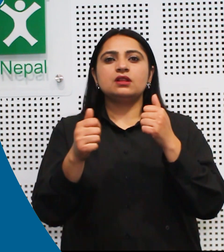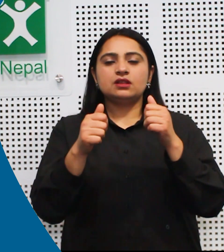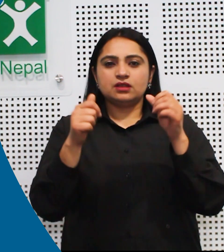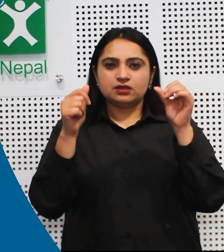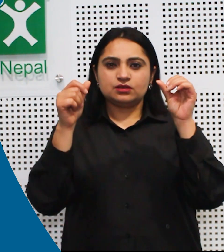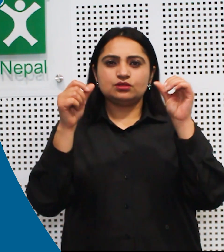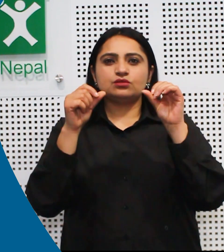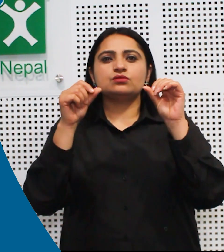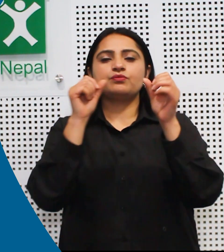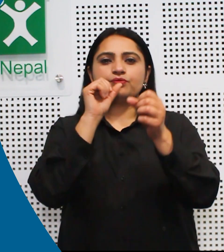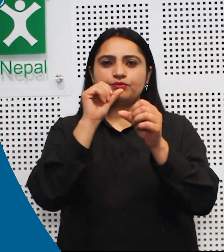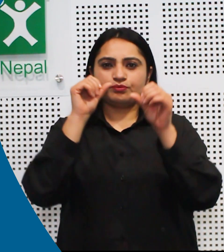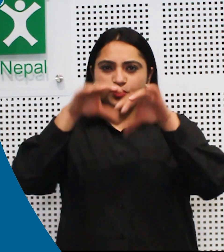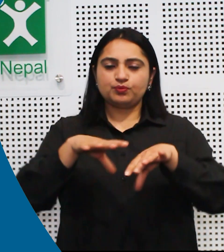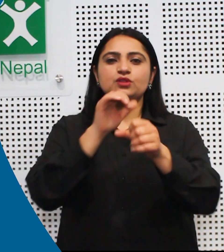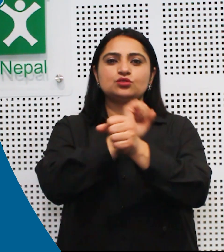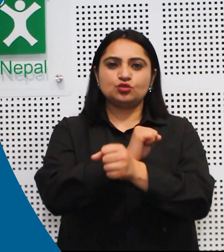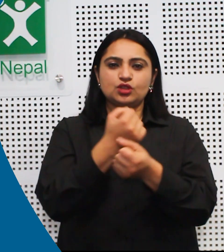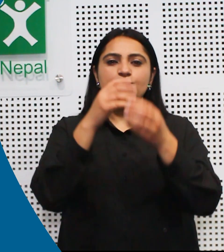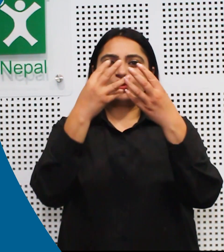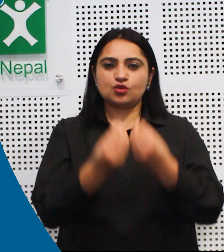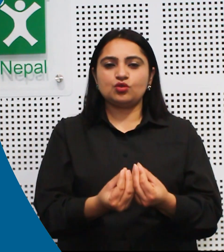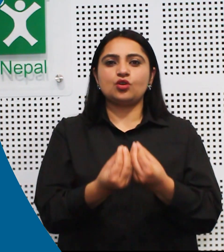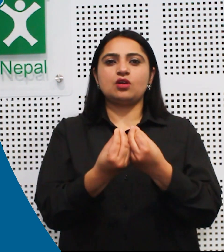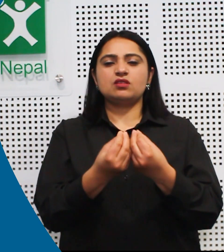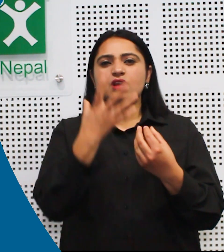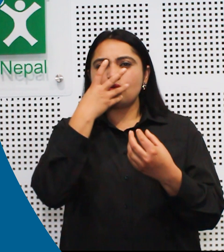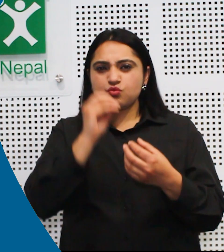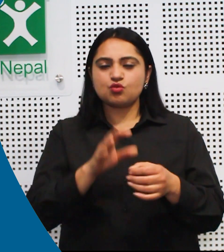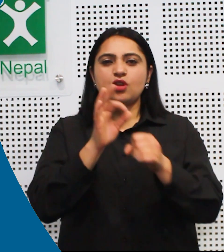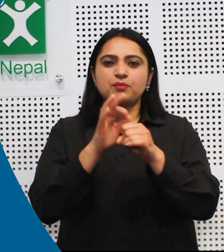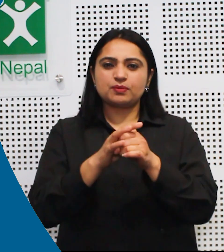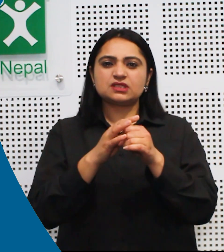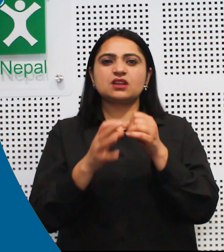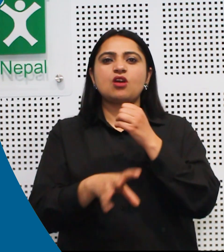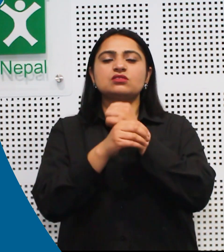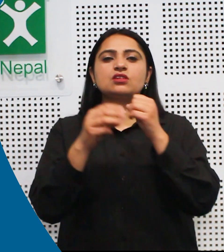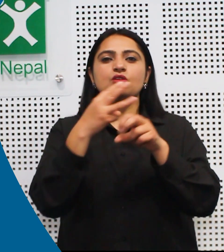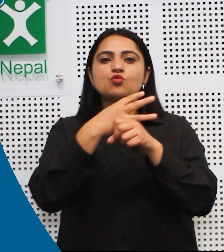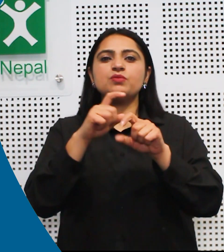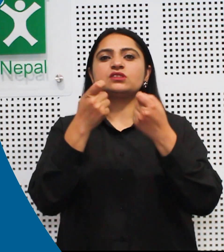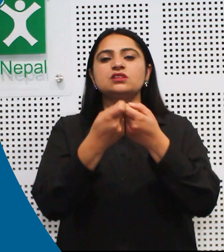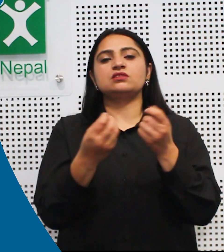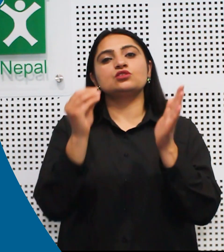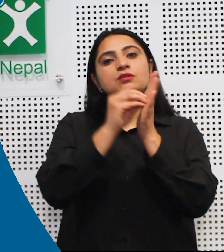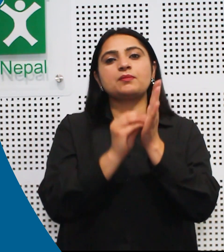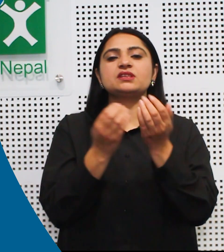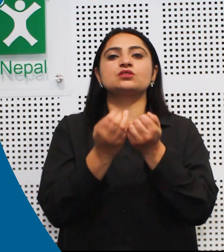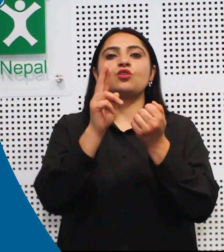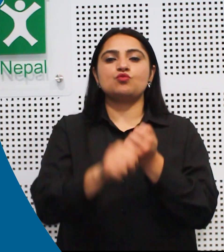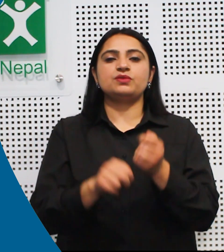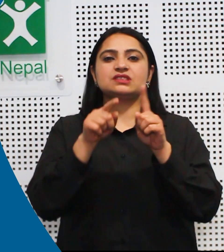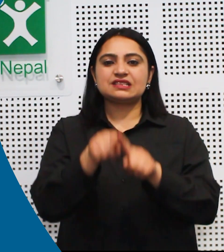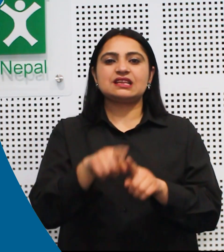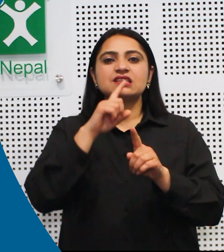जोखिम न्यूनीकरण र व्यवस्थापन, वातावरण तथा फोहोर मैला व्यवस्थापन लगायतका उपक्षेत्रहरू समावेश गर्नुपर्दछ।